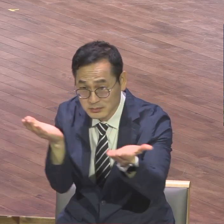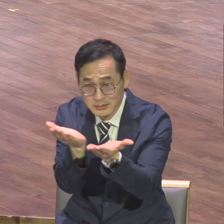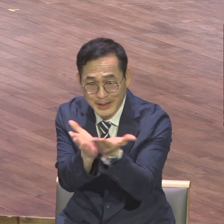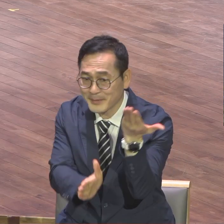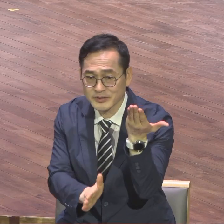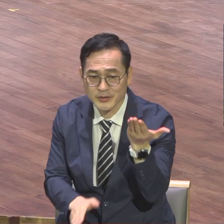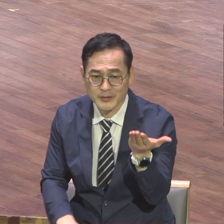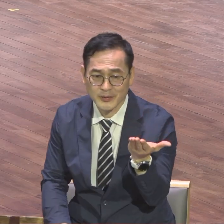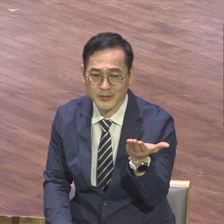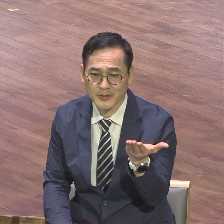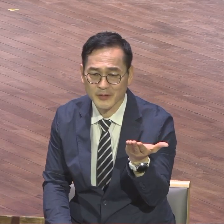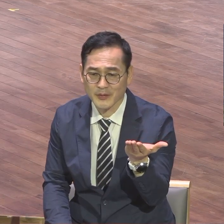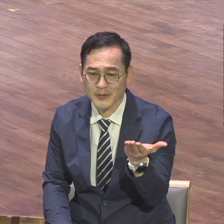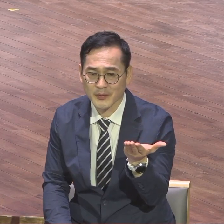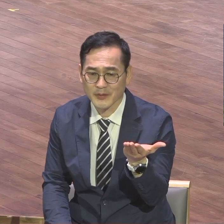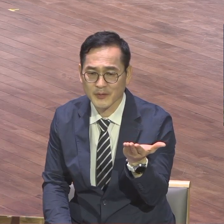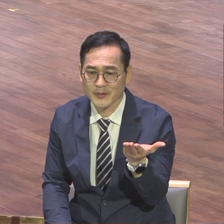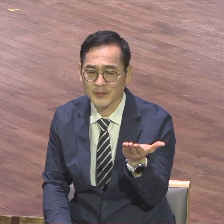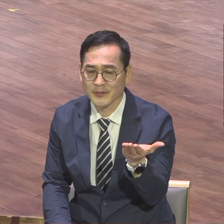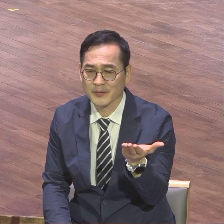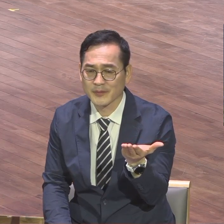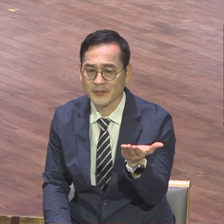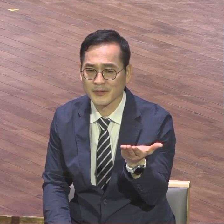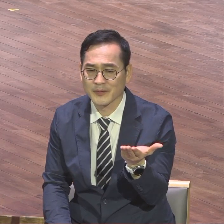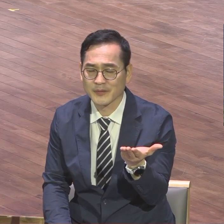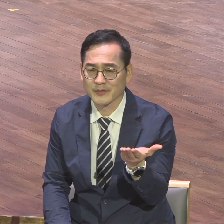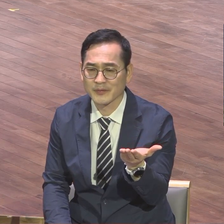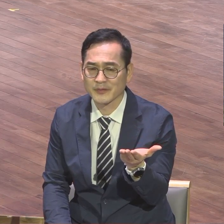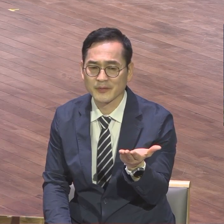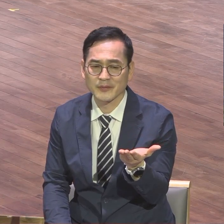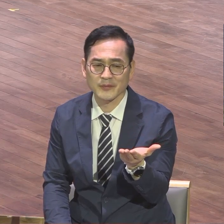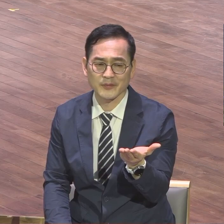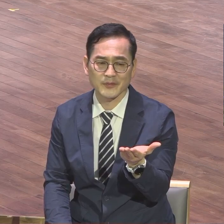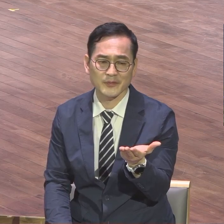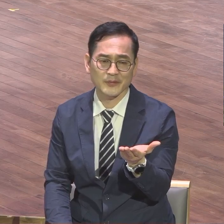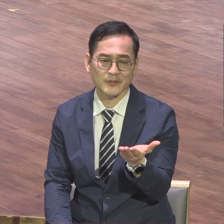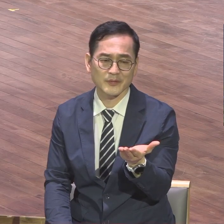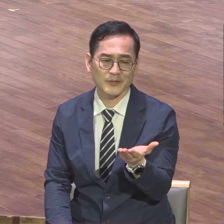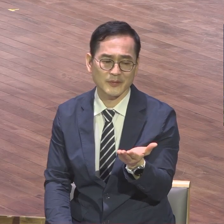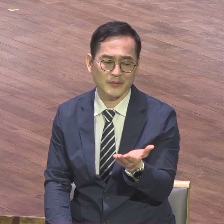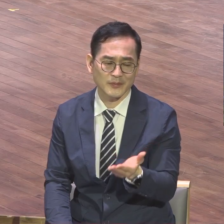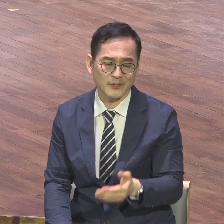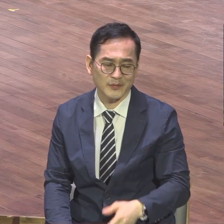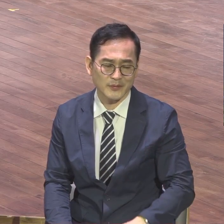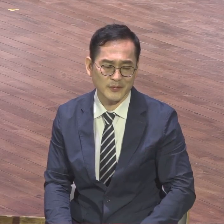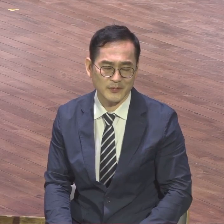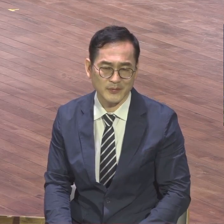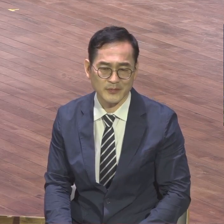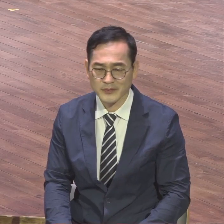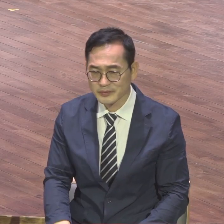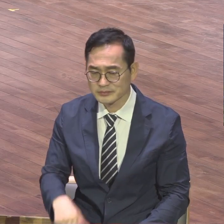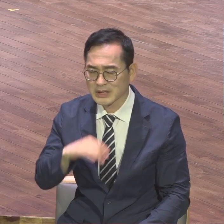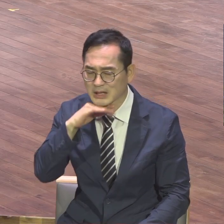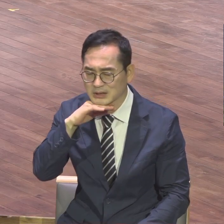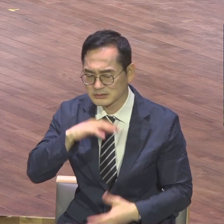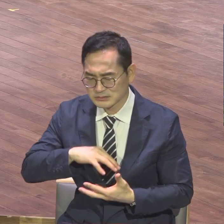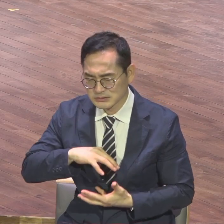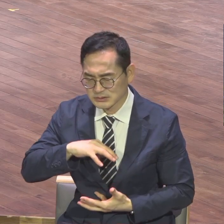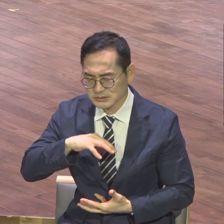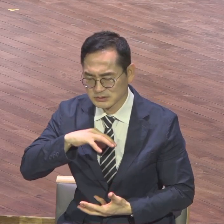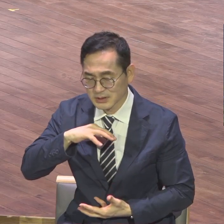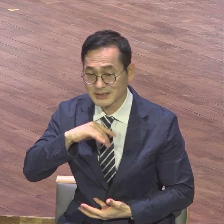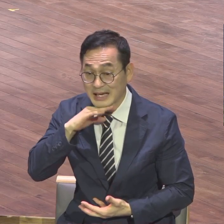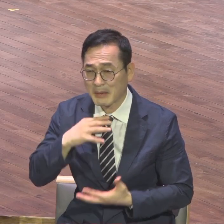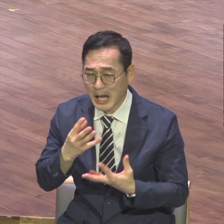못해요. 나이를 먹든 아무리 나이가 많아도 패러다임만